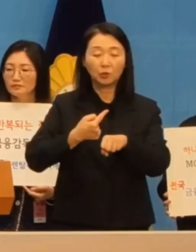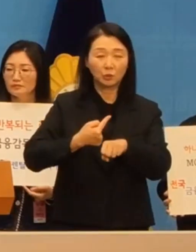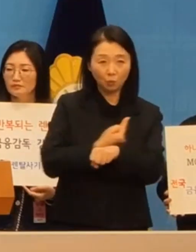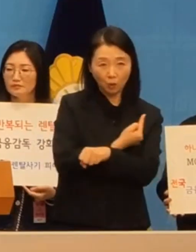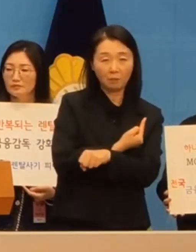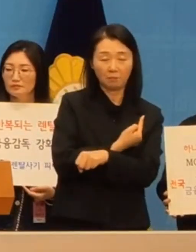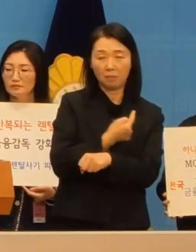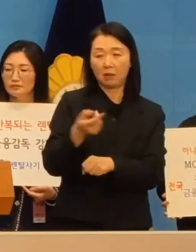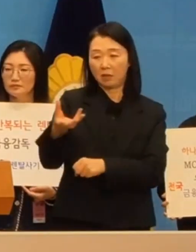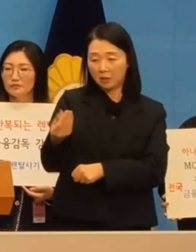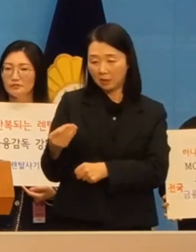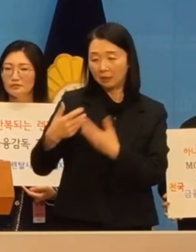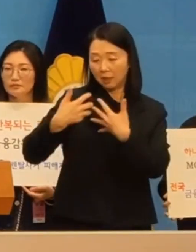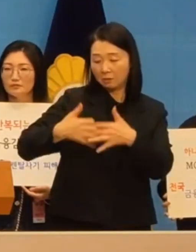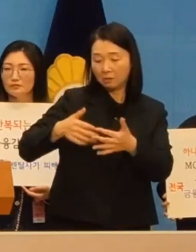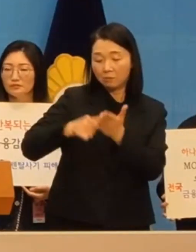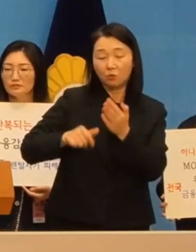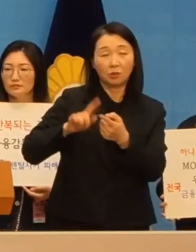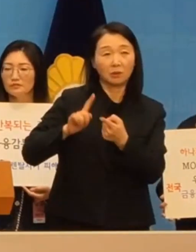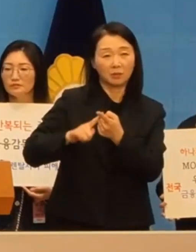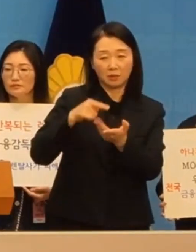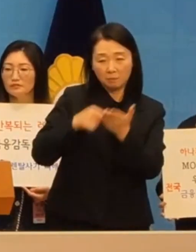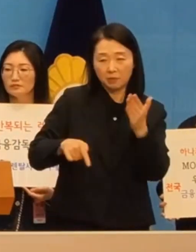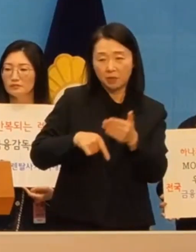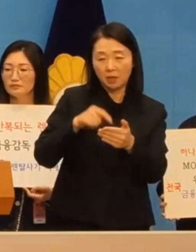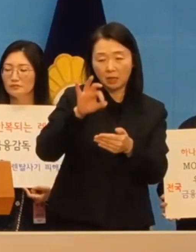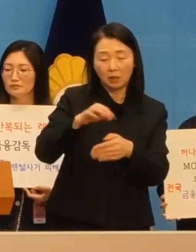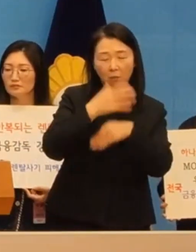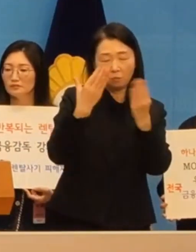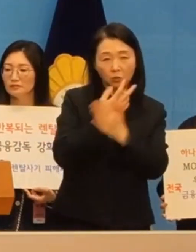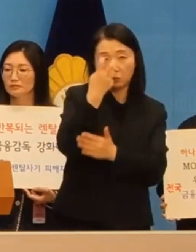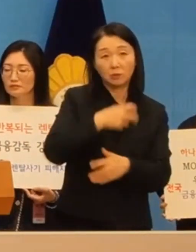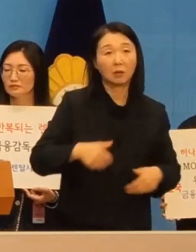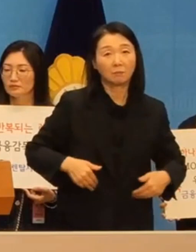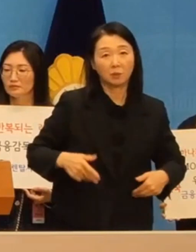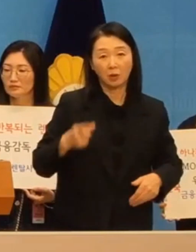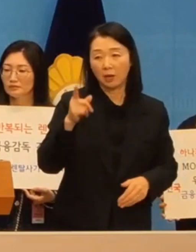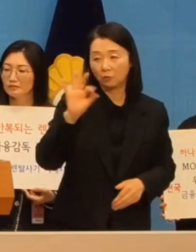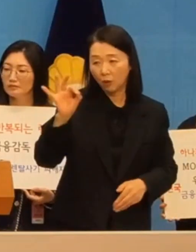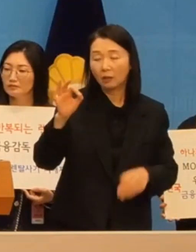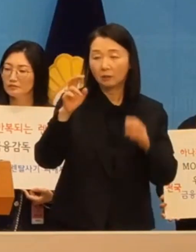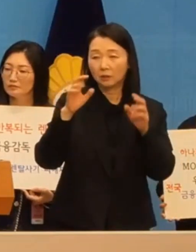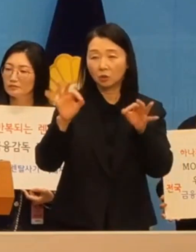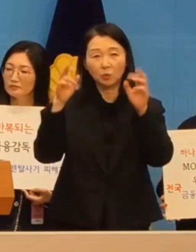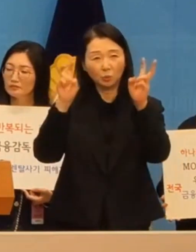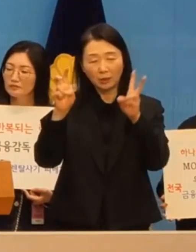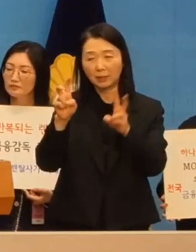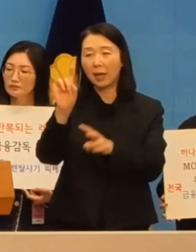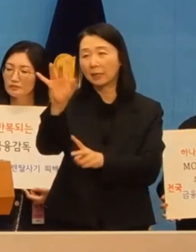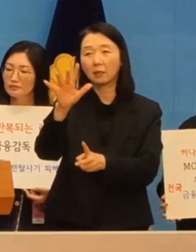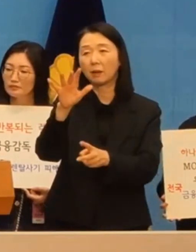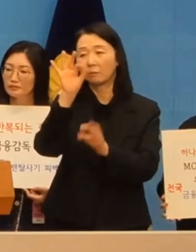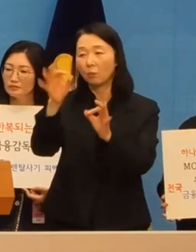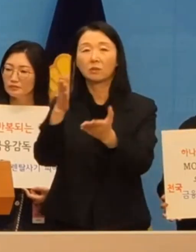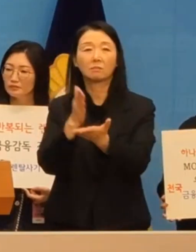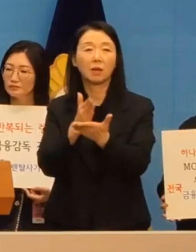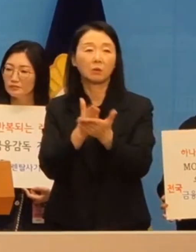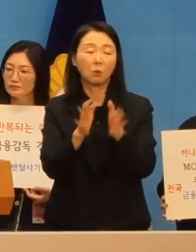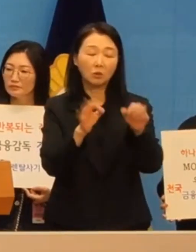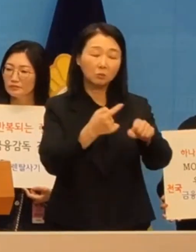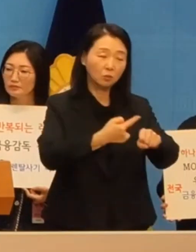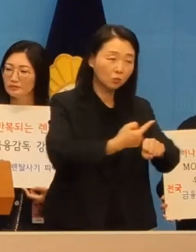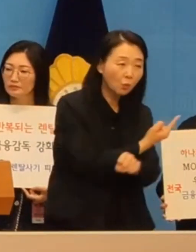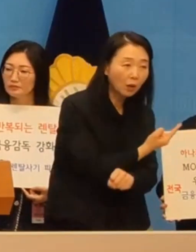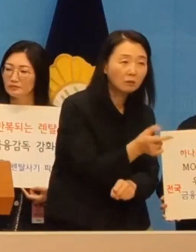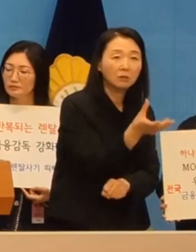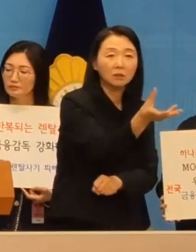팩토링 상품 피해 규모를 전수조사하라. 하나캐피탈의 사례에 한정하지 말고 비금융 렌탈 팩토링